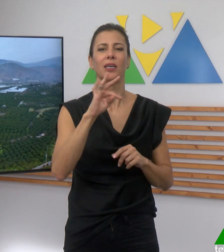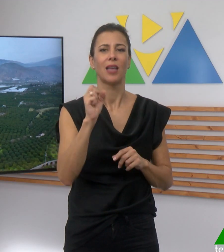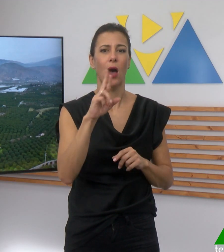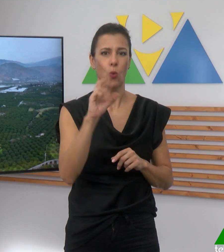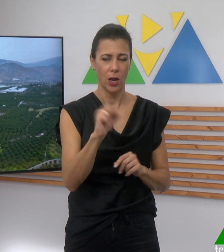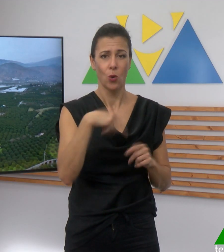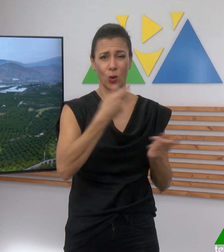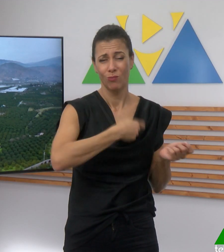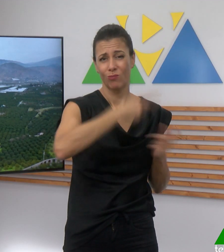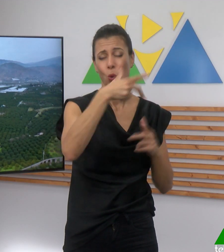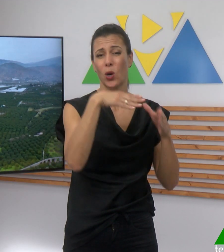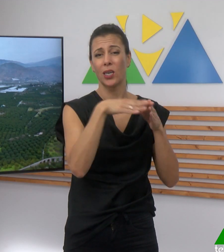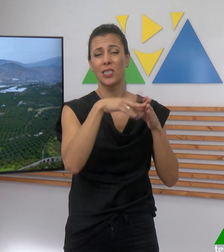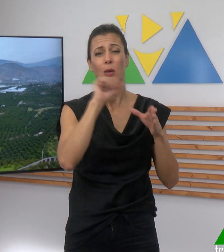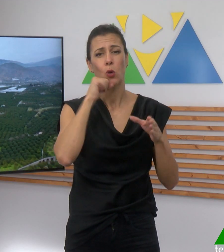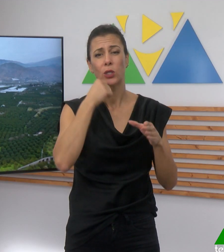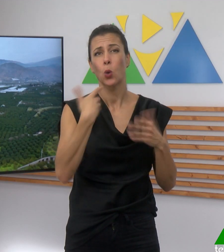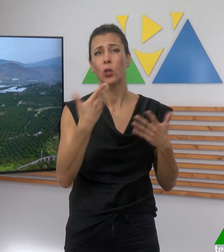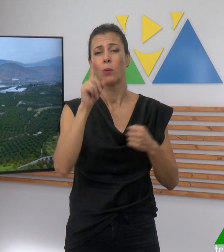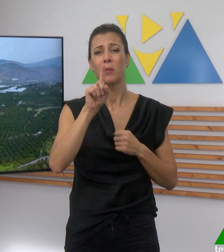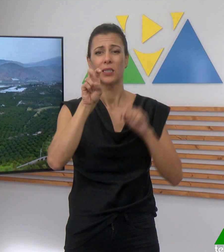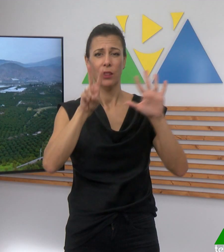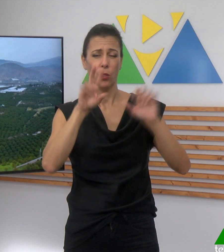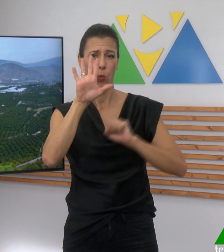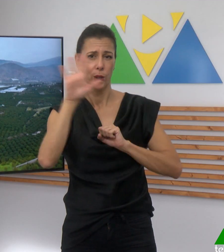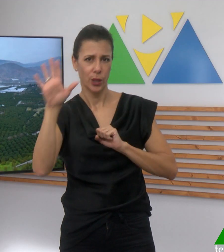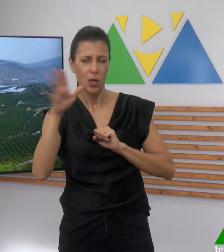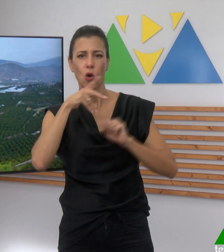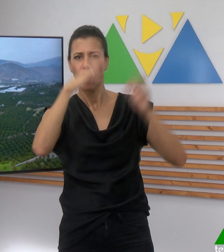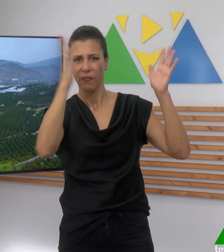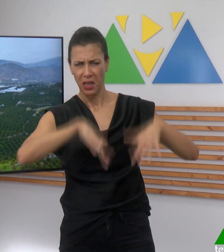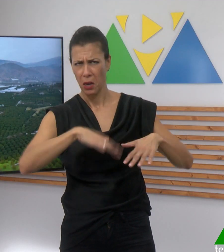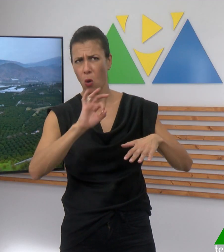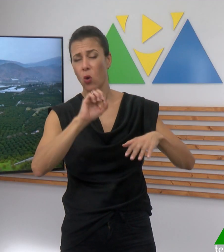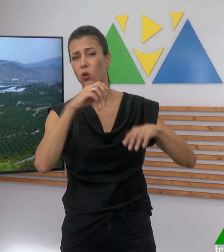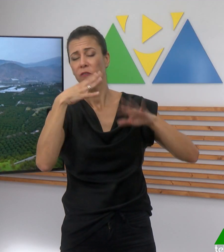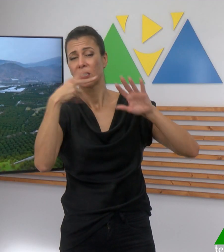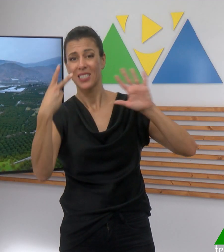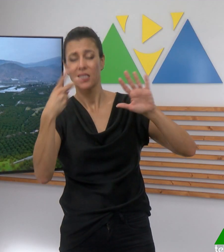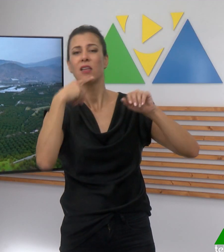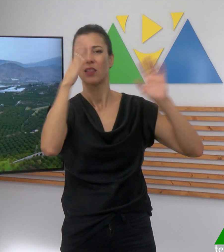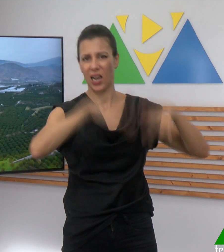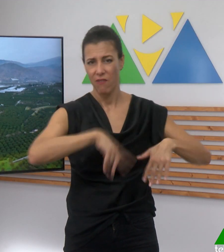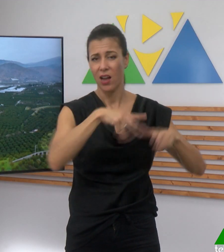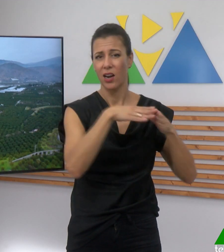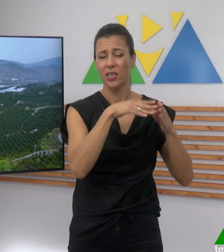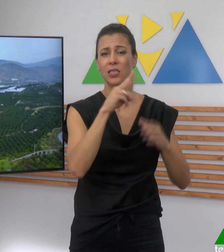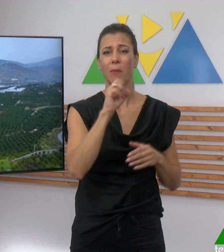en 1700 95 derriban los 97 derriban la iglesia de patura porque ya estaba no había nadie aquí la